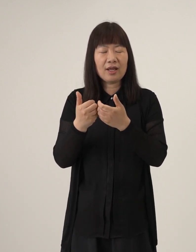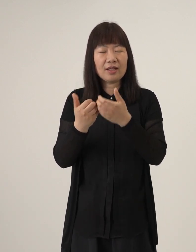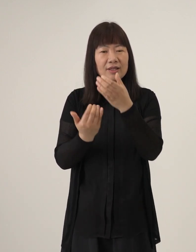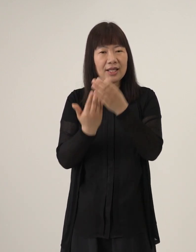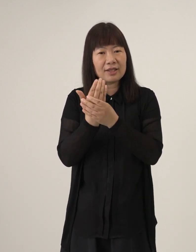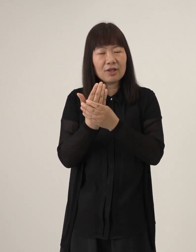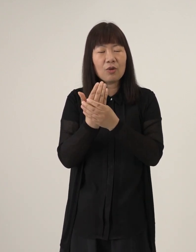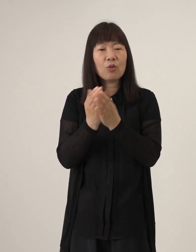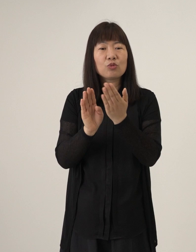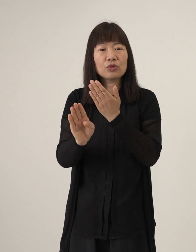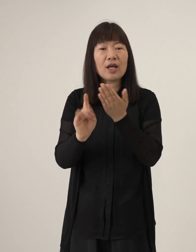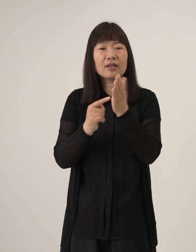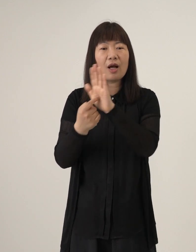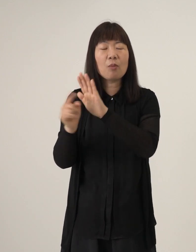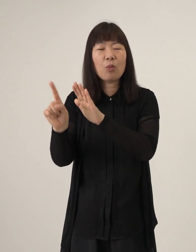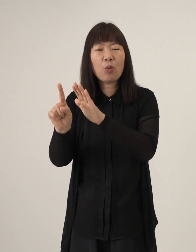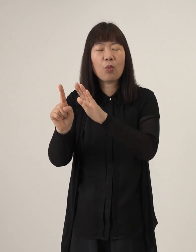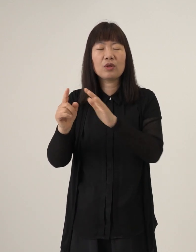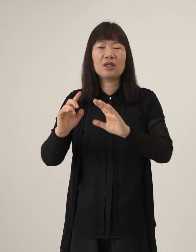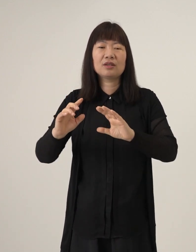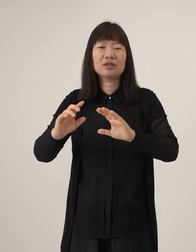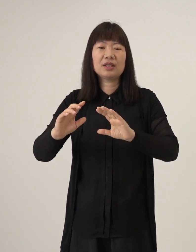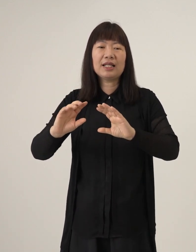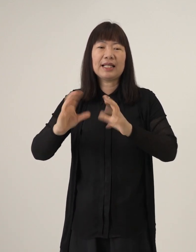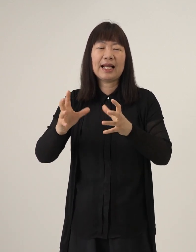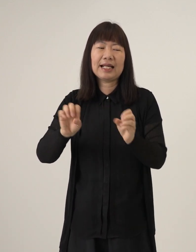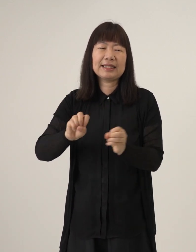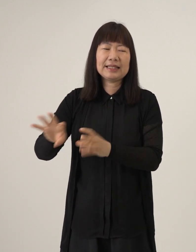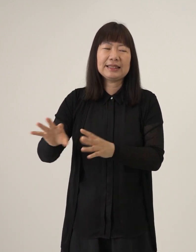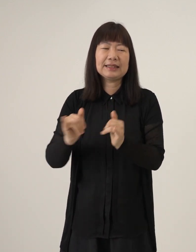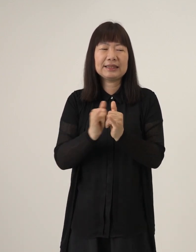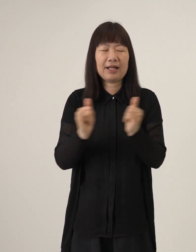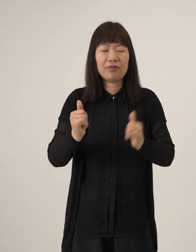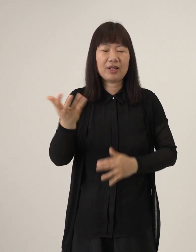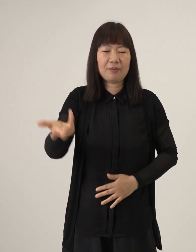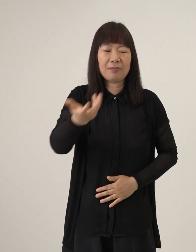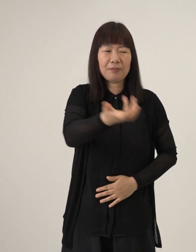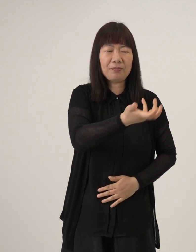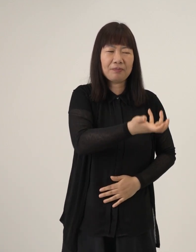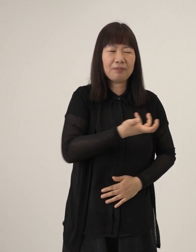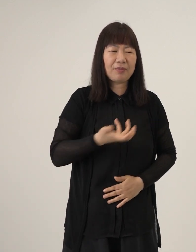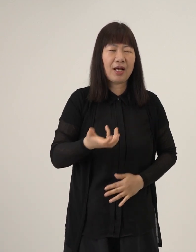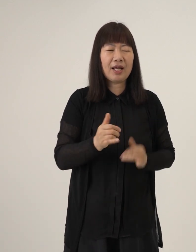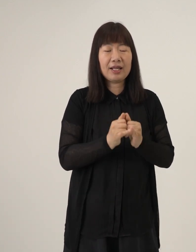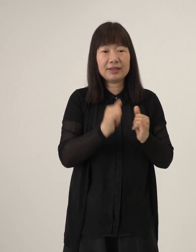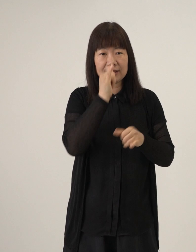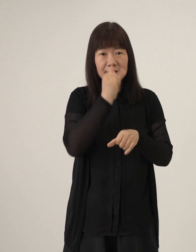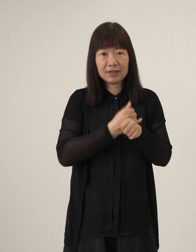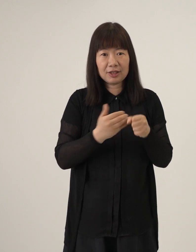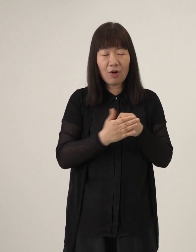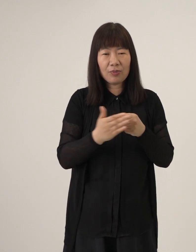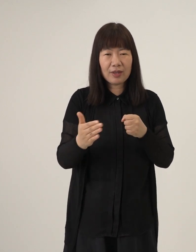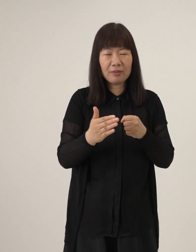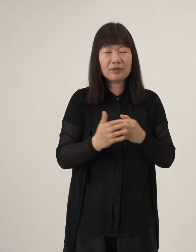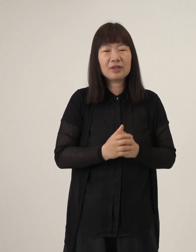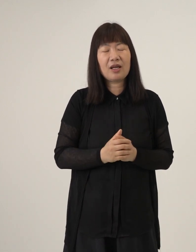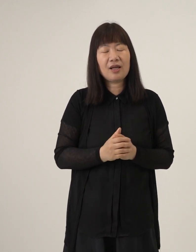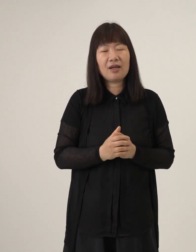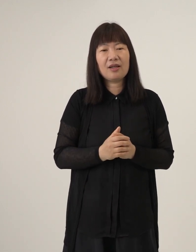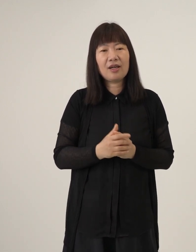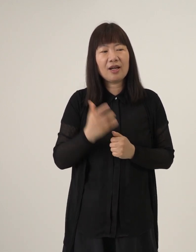게 또 뭐죠? 난민 문제예요. 그리고 그 주변 국가와 세계인들의 그 영적인